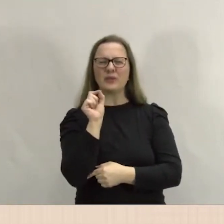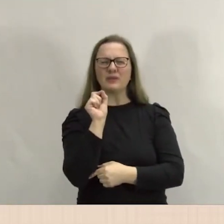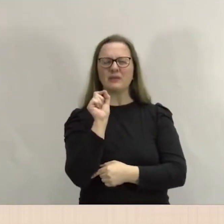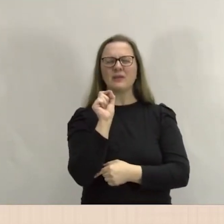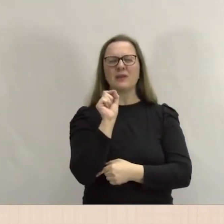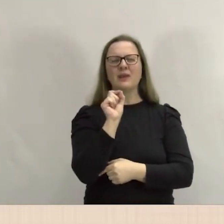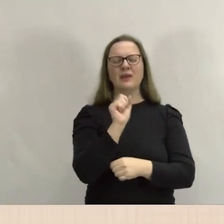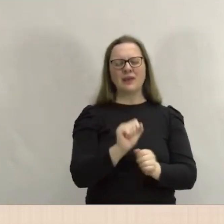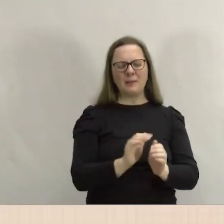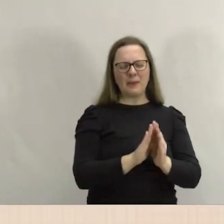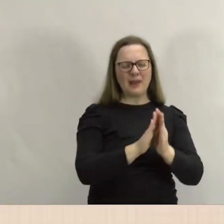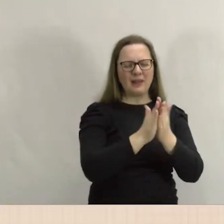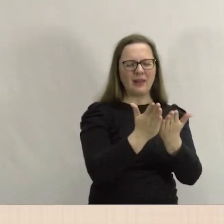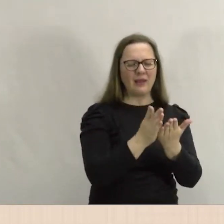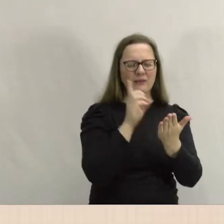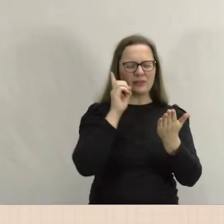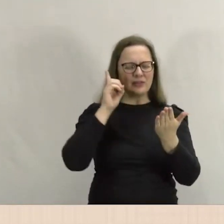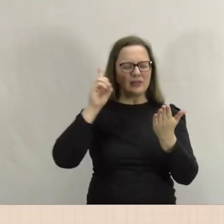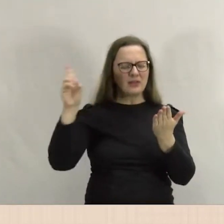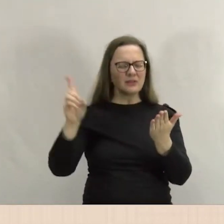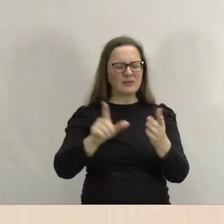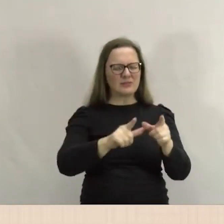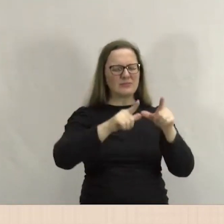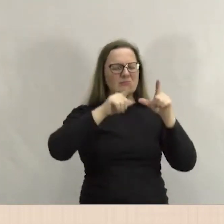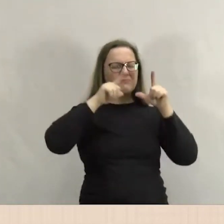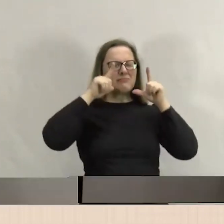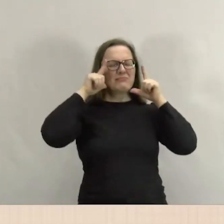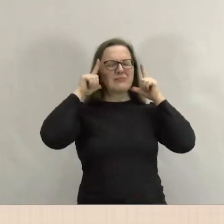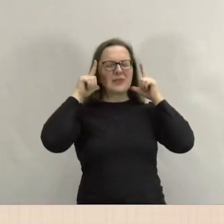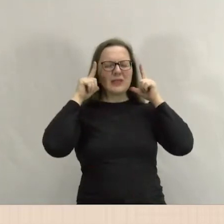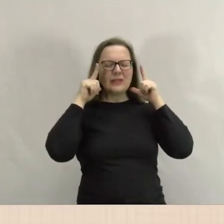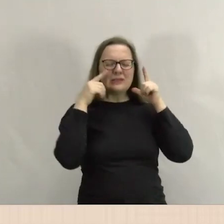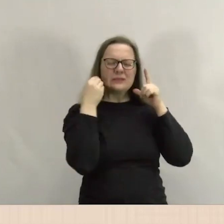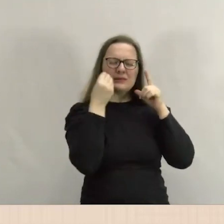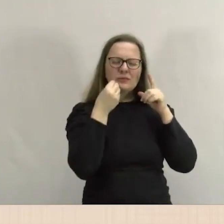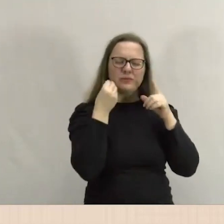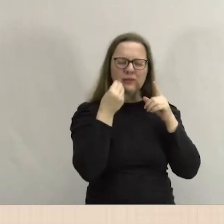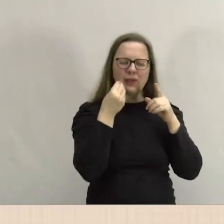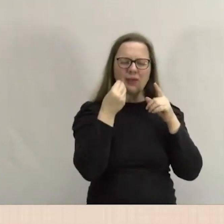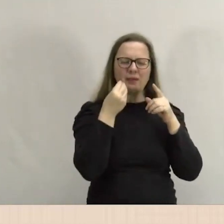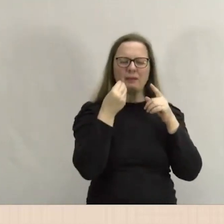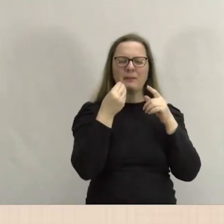palavra profética. A imersão na palavra tem que ser feita na Bíblia.